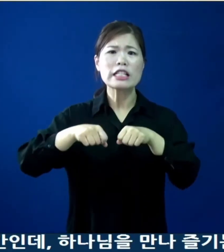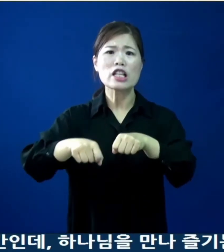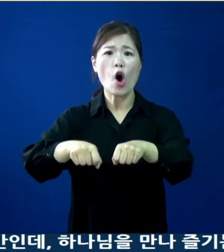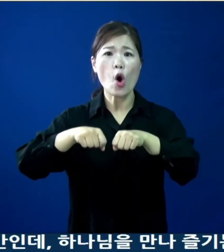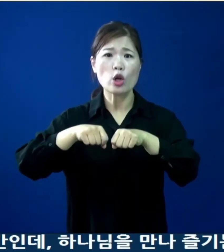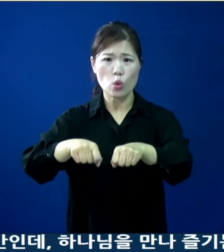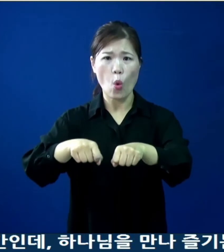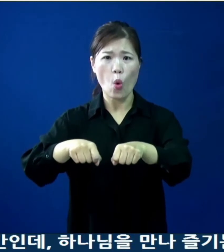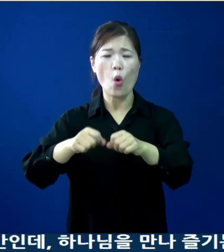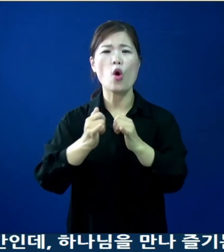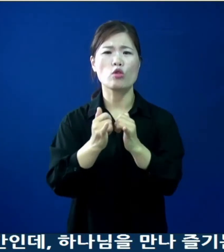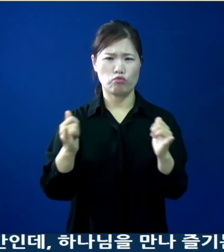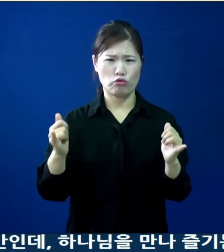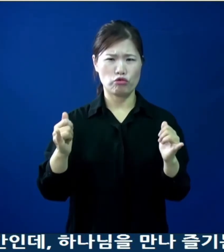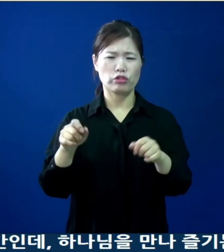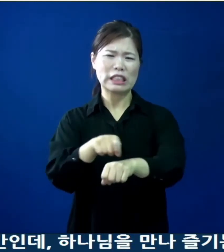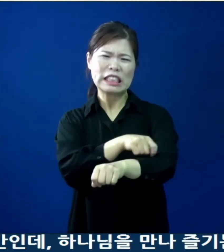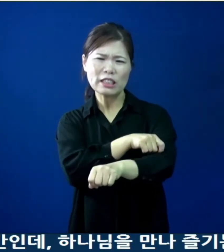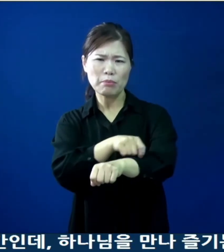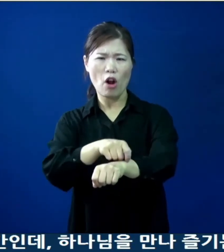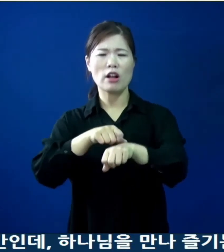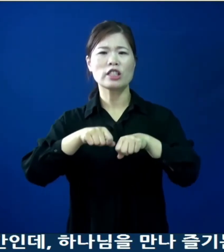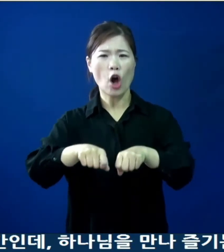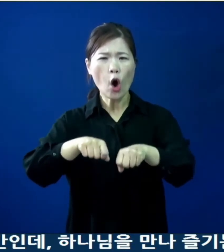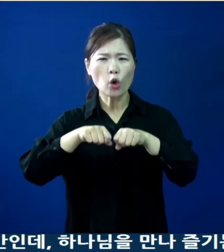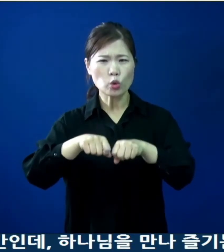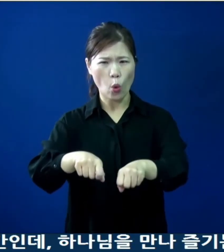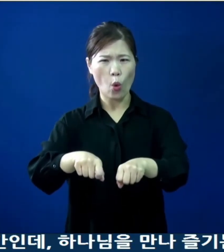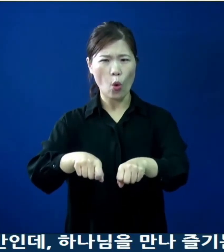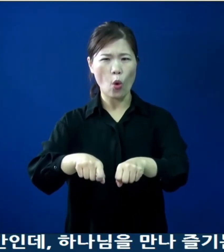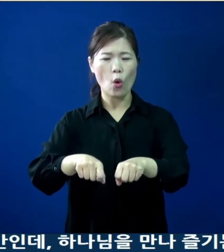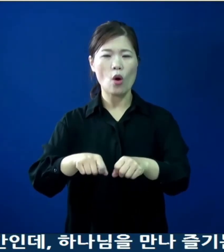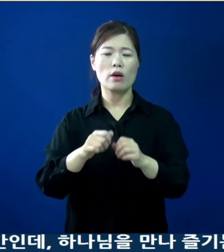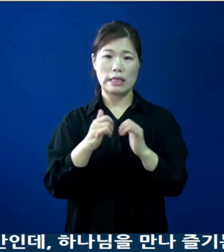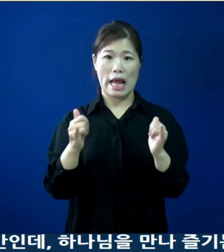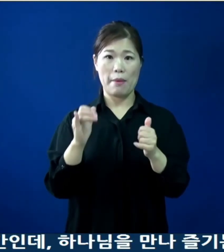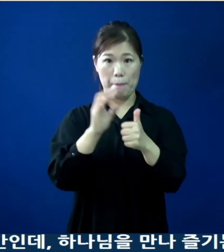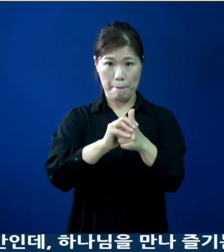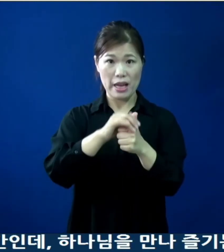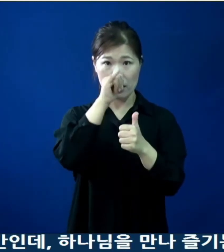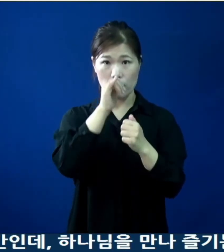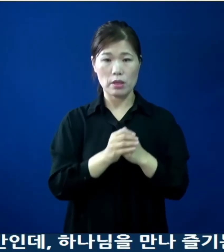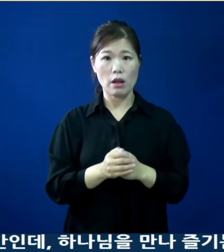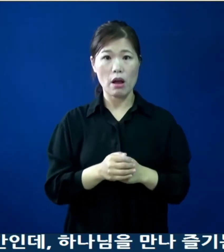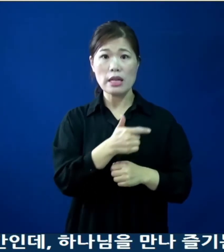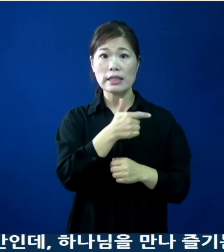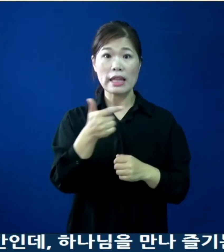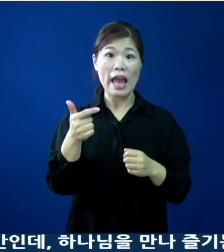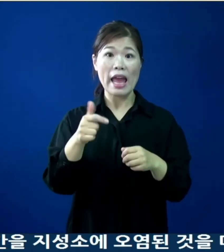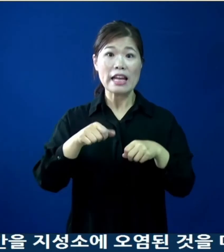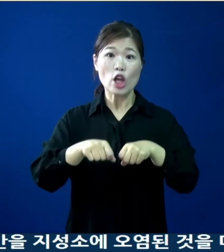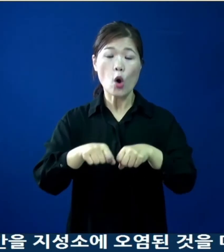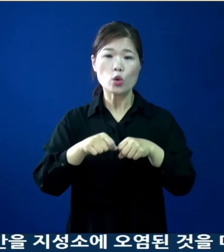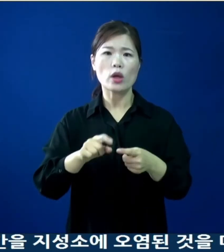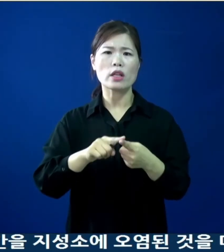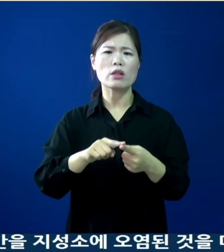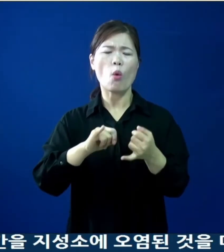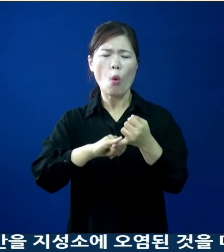특별 청소부였다는 겁니다. 대청소에 꼭 필요한 일을 감당하기 위해서 대제사장이